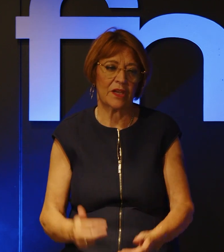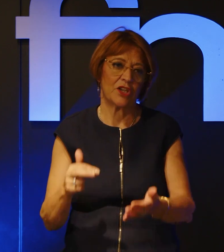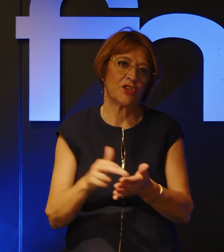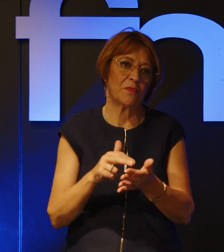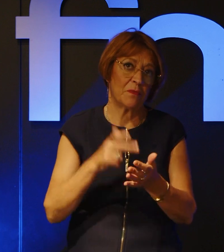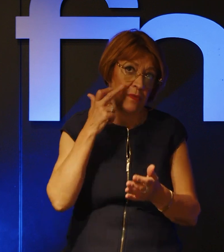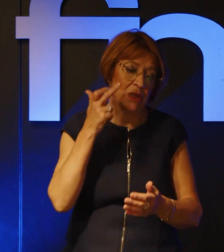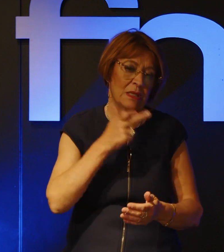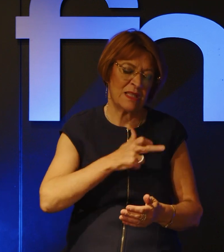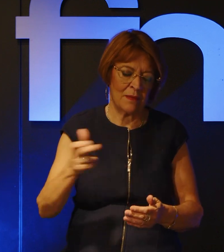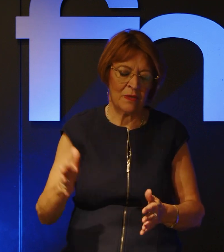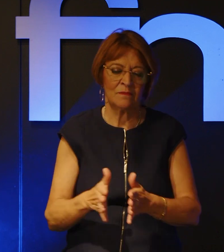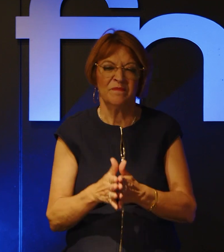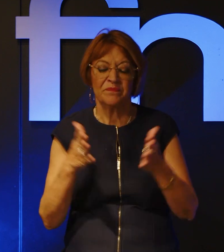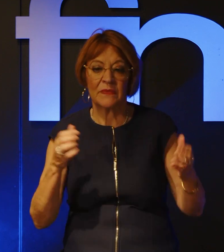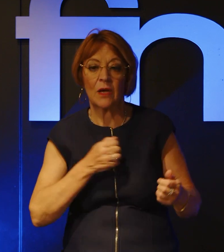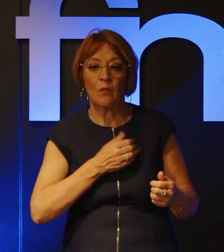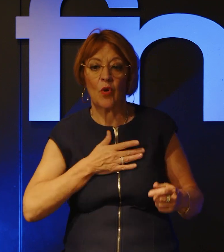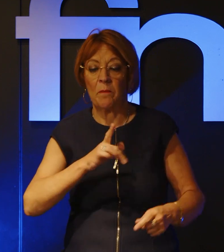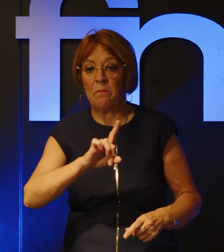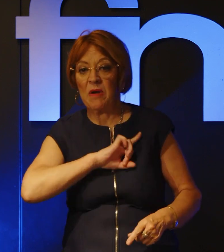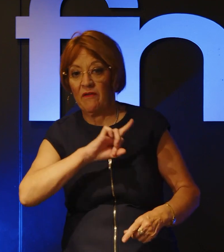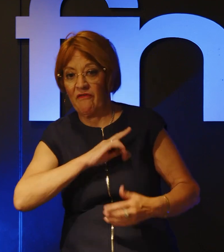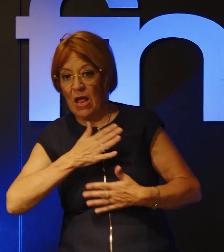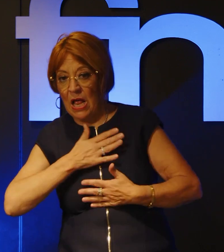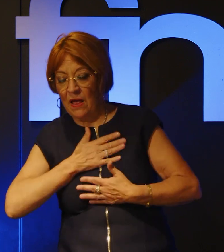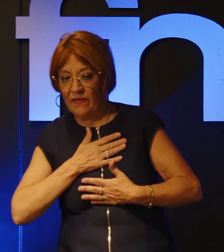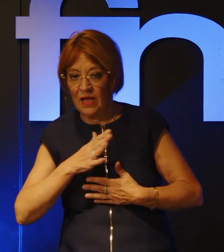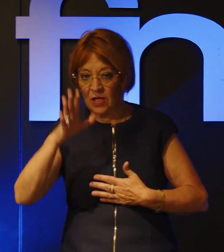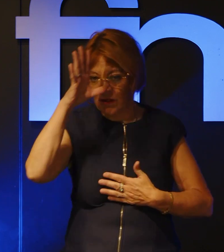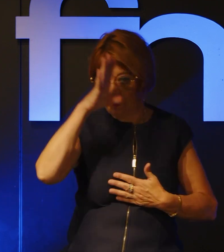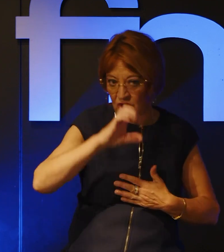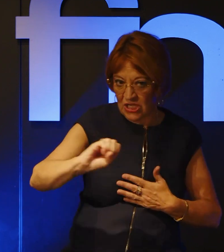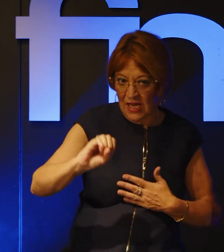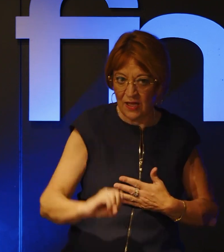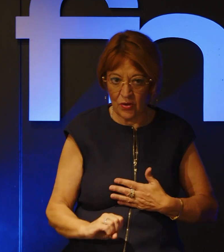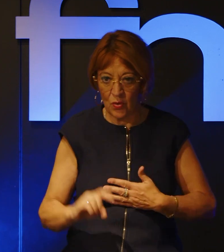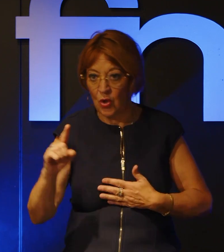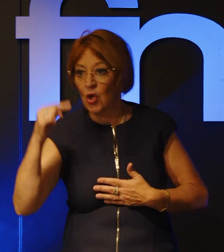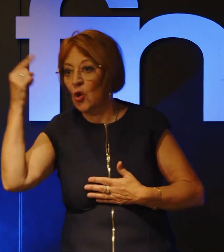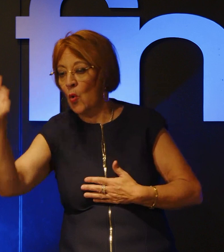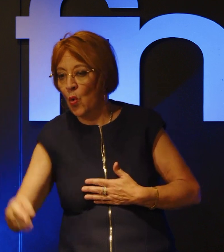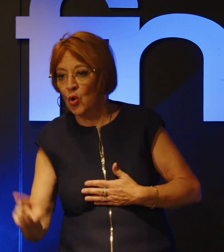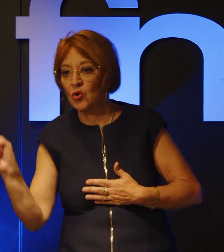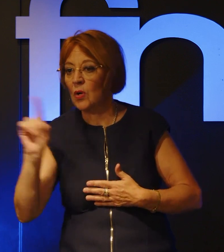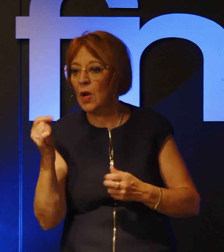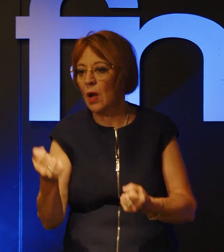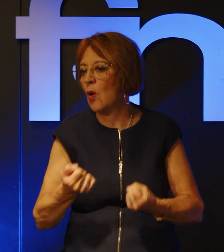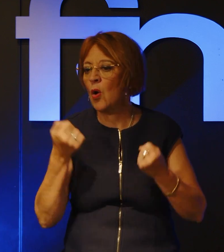que o seja sempre a grande propriedade privada que o estado que o outro não